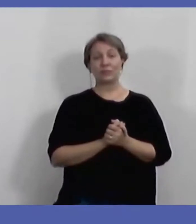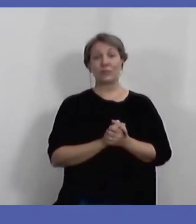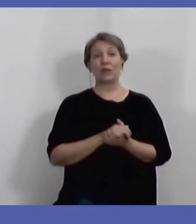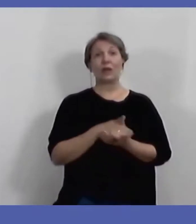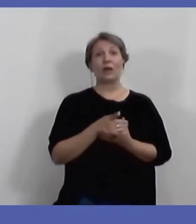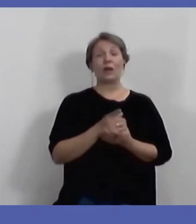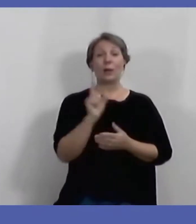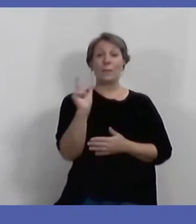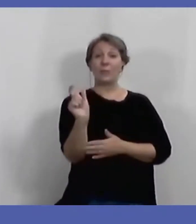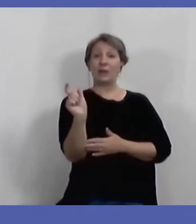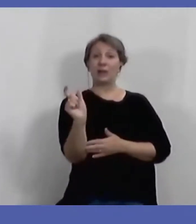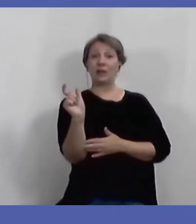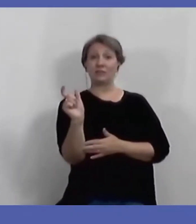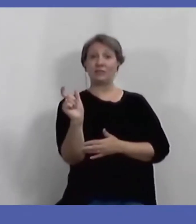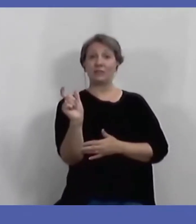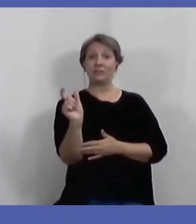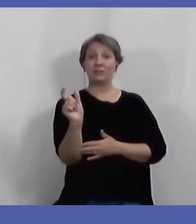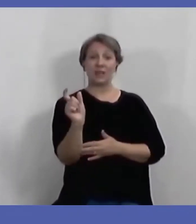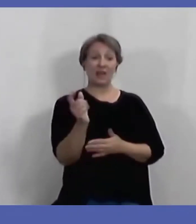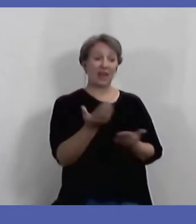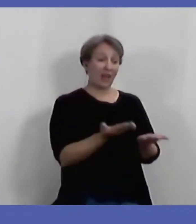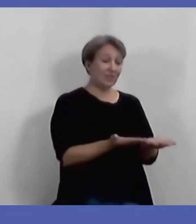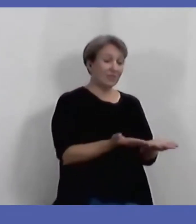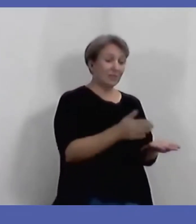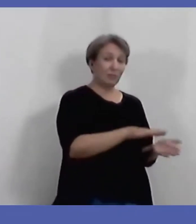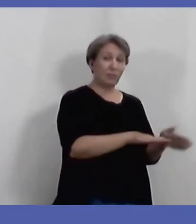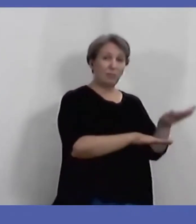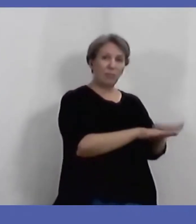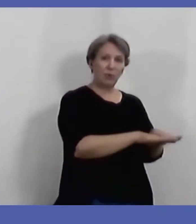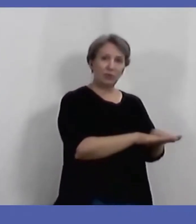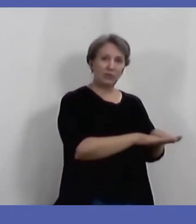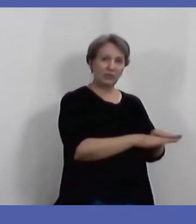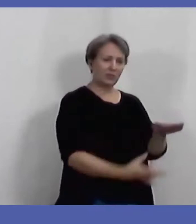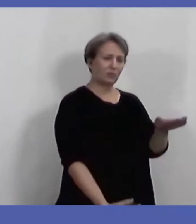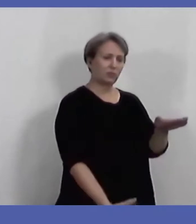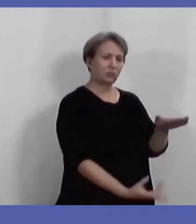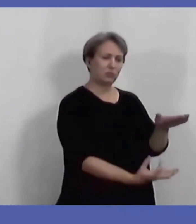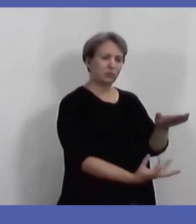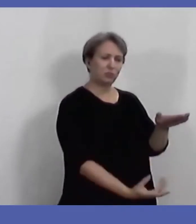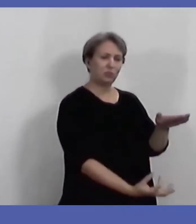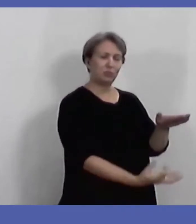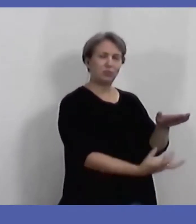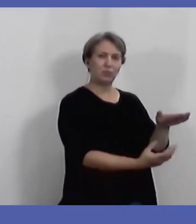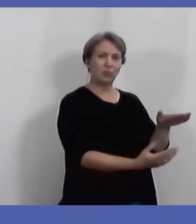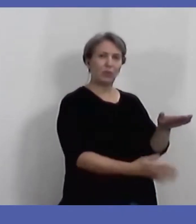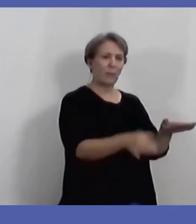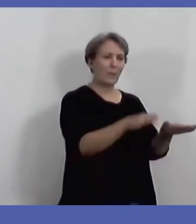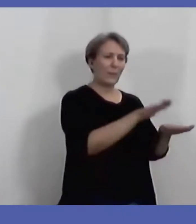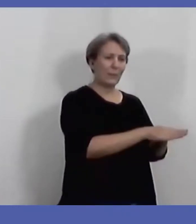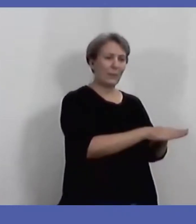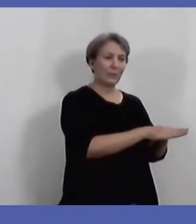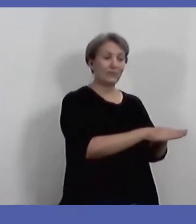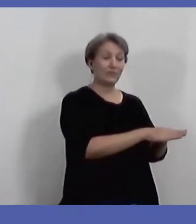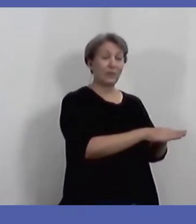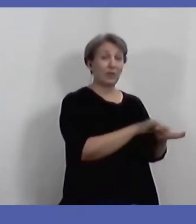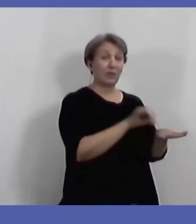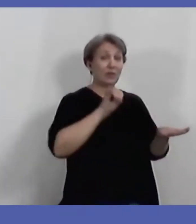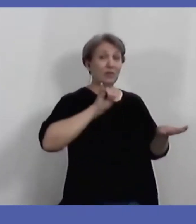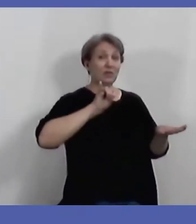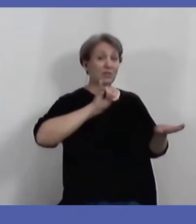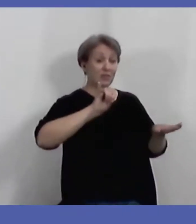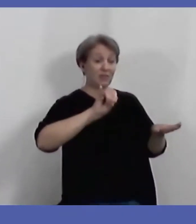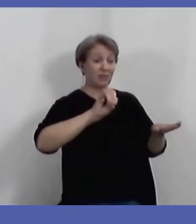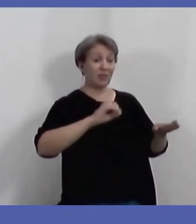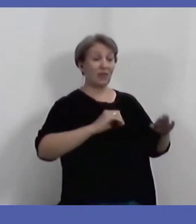portas do inferno ou do Hades. As portas. Quando a igreja é edificada, vamos bater